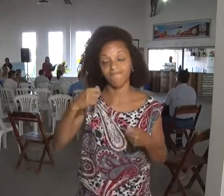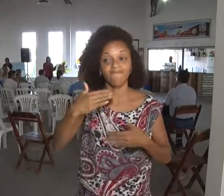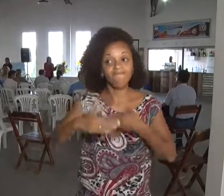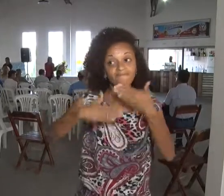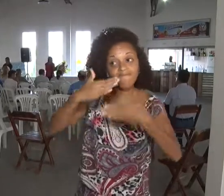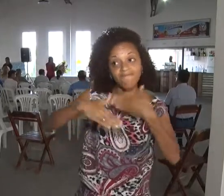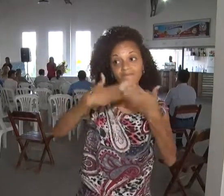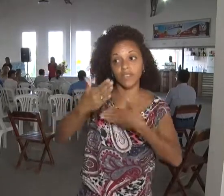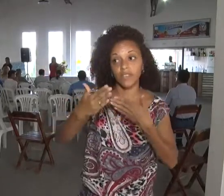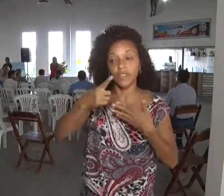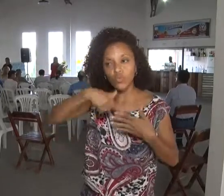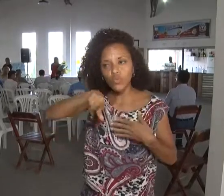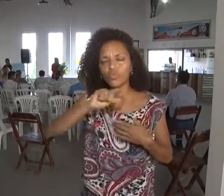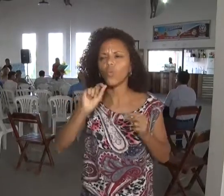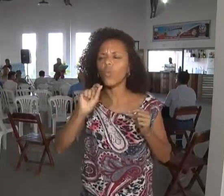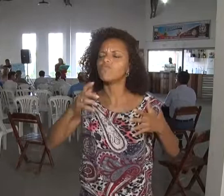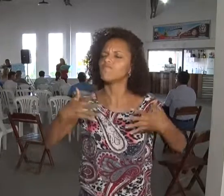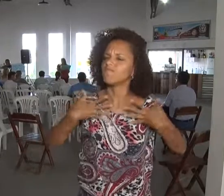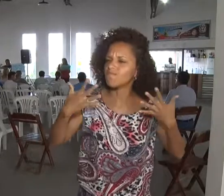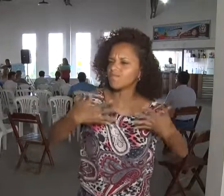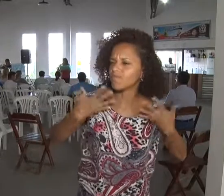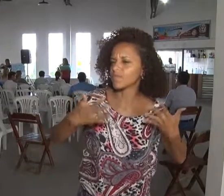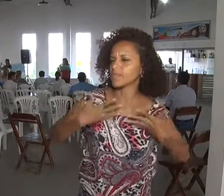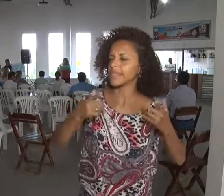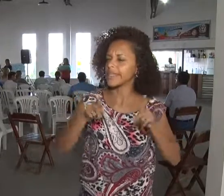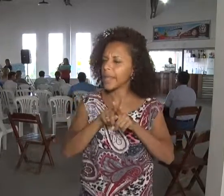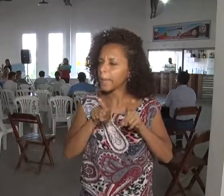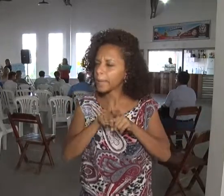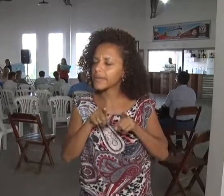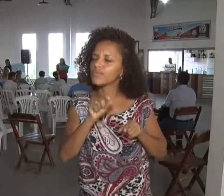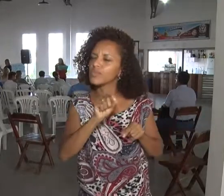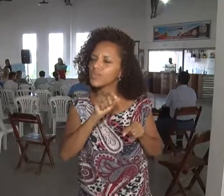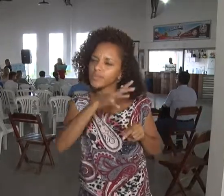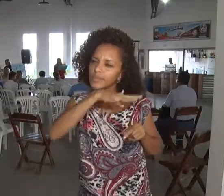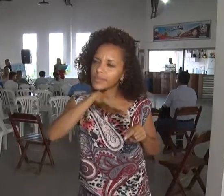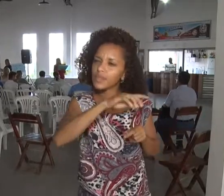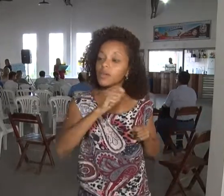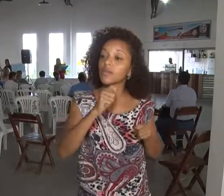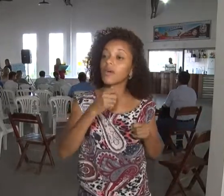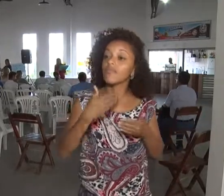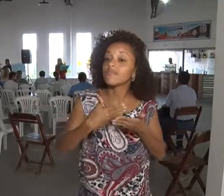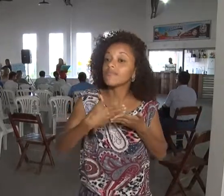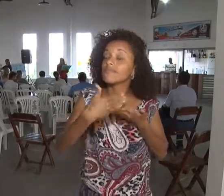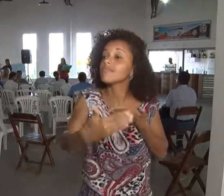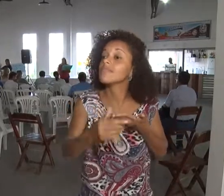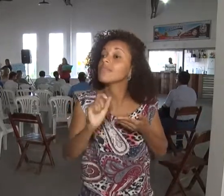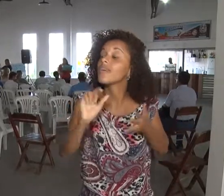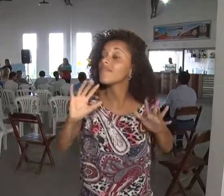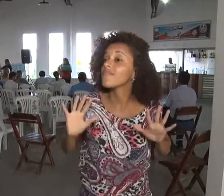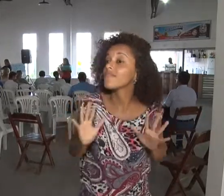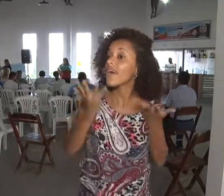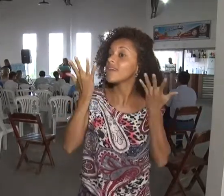os surdos dentro da sociedade, para que esses surdos possam estar sendo